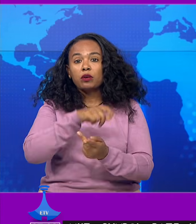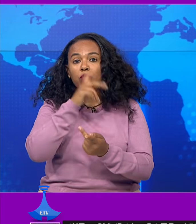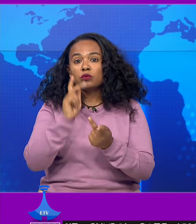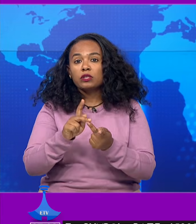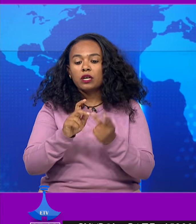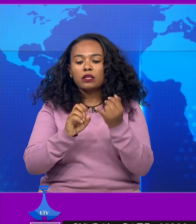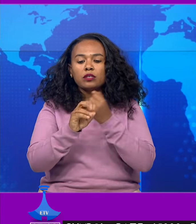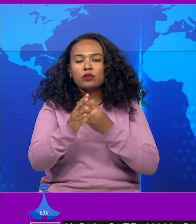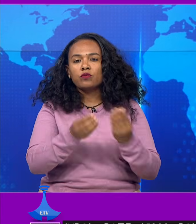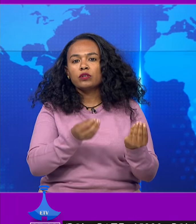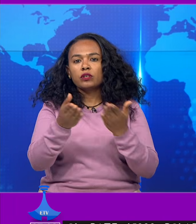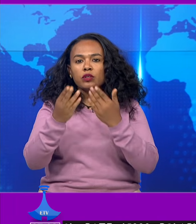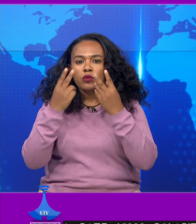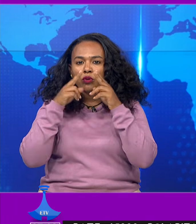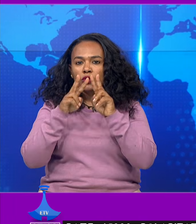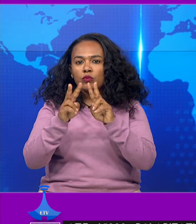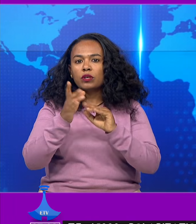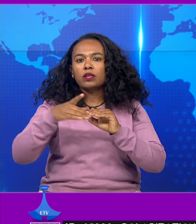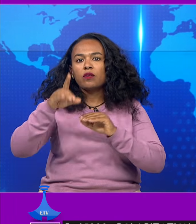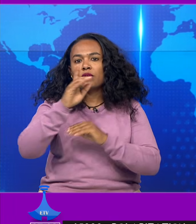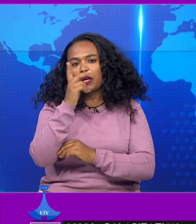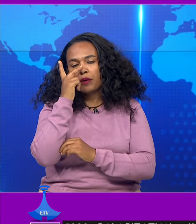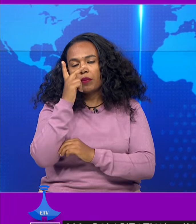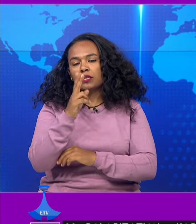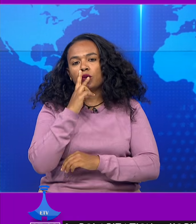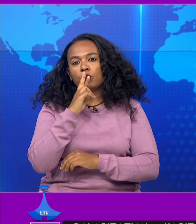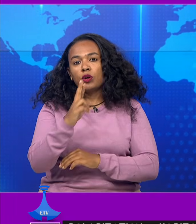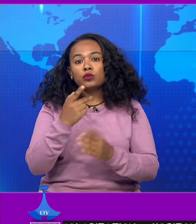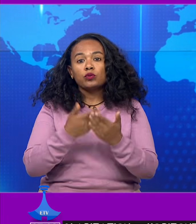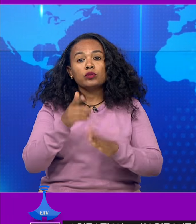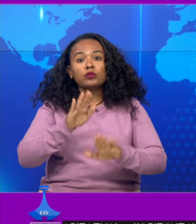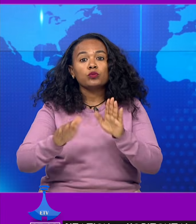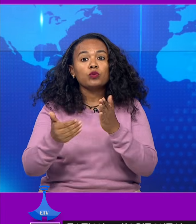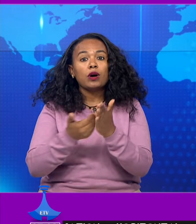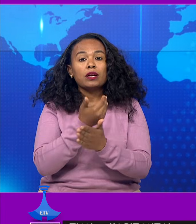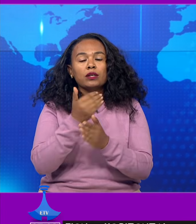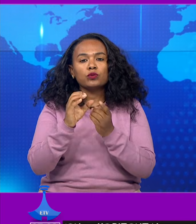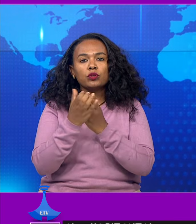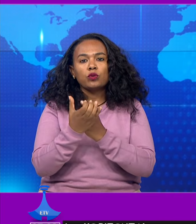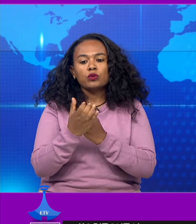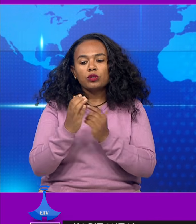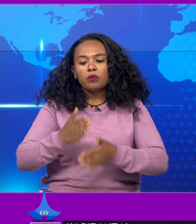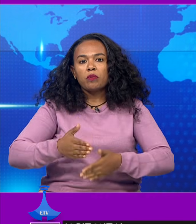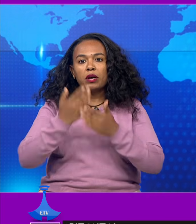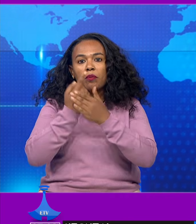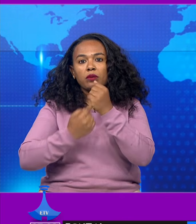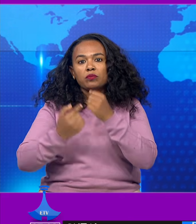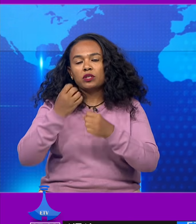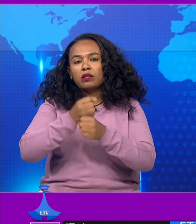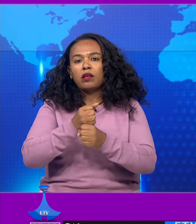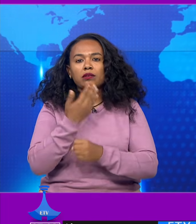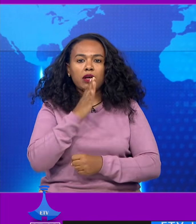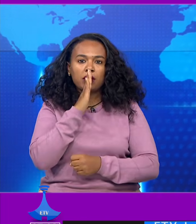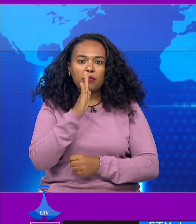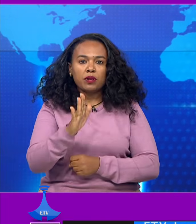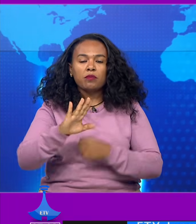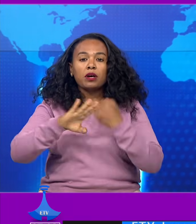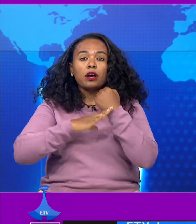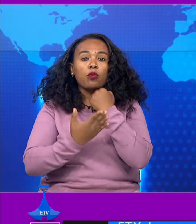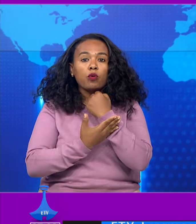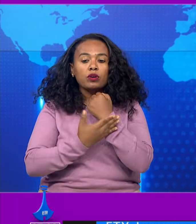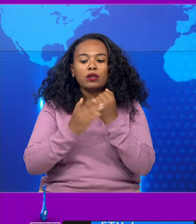ለዘርፉ የተሰጠውን የትኩረት ከፍታ የሚያሳዩ ናቸው። ይህ ጉዞ አዳዲስ መስህቦችን በመገንባት ብቻ የታጠረ አልነበረም። ከጎንደር